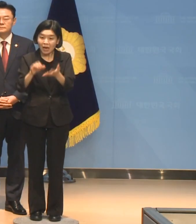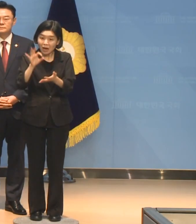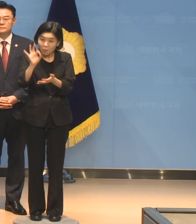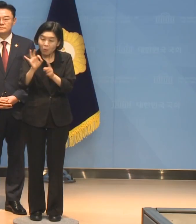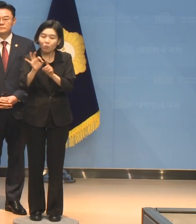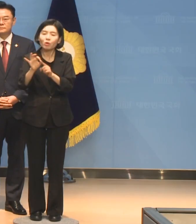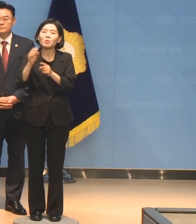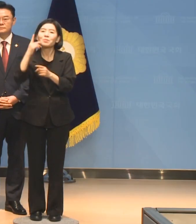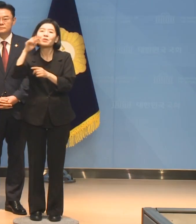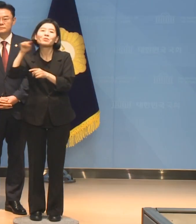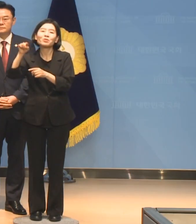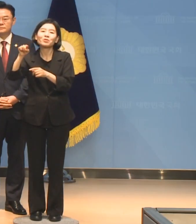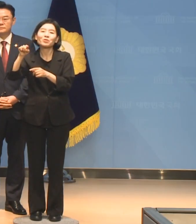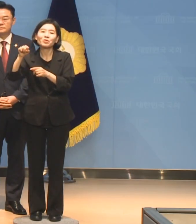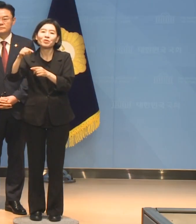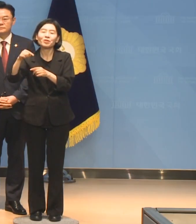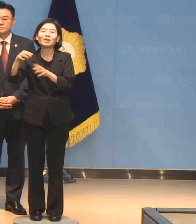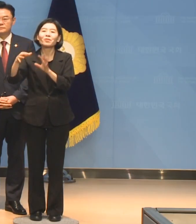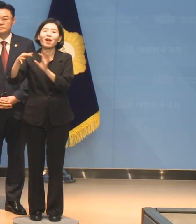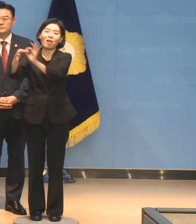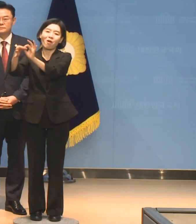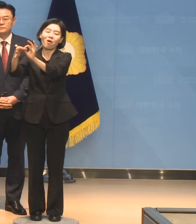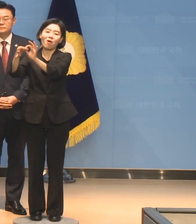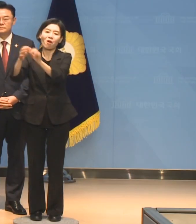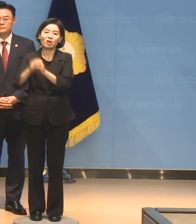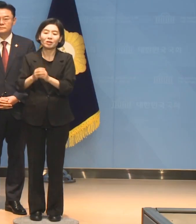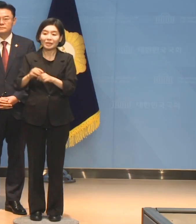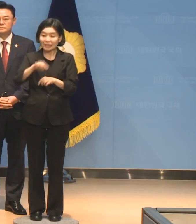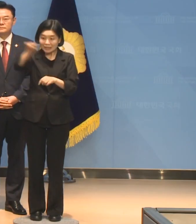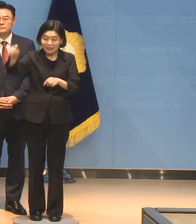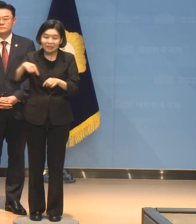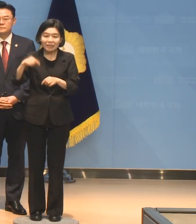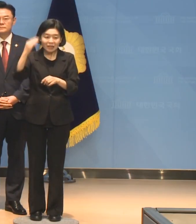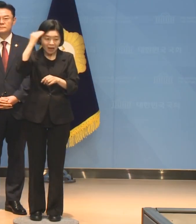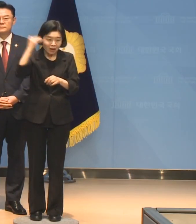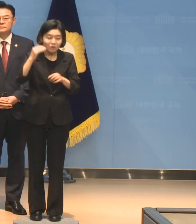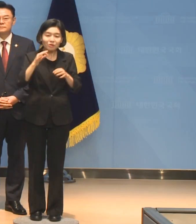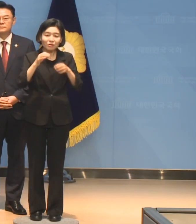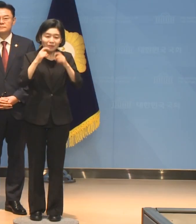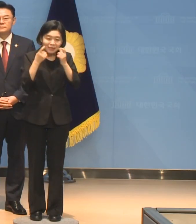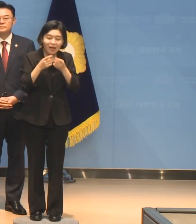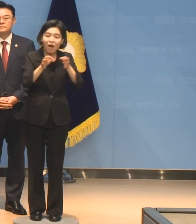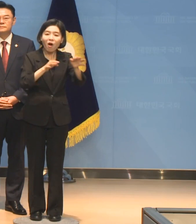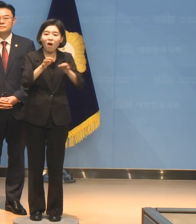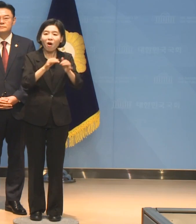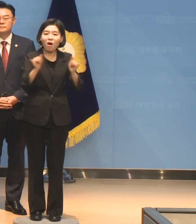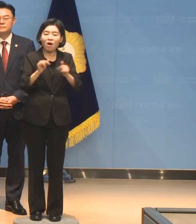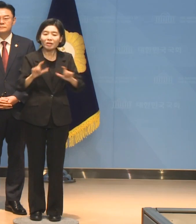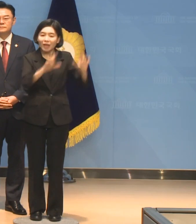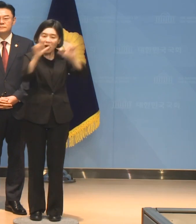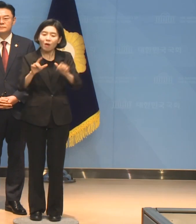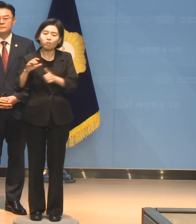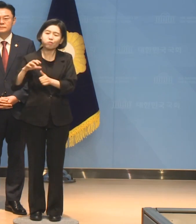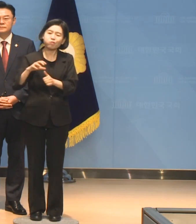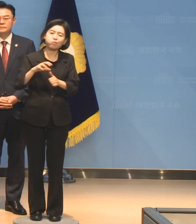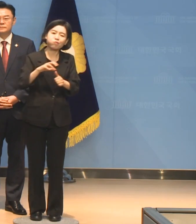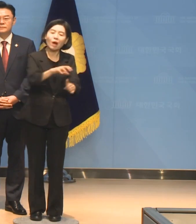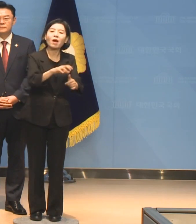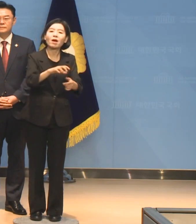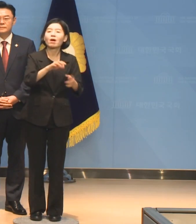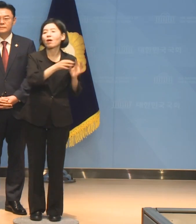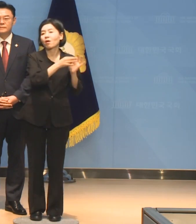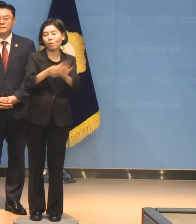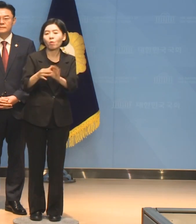그리고 미국계 자본이 국내 자영업자들의 삶을 굉장히 옥죄고 있는 그런 현실이 오랜 기간 방치되고 있는